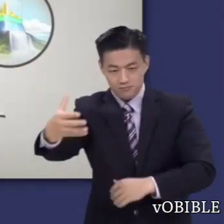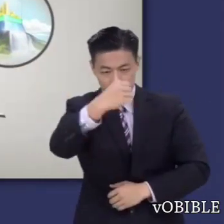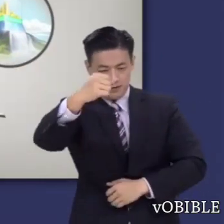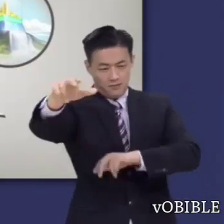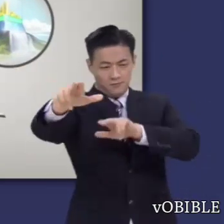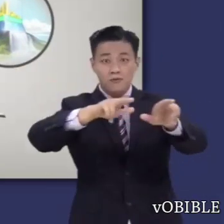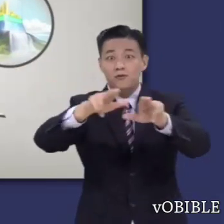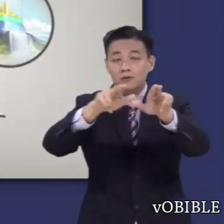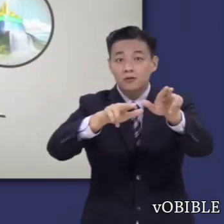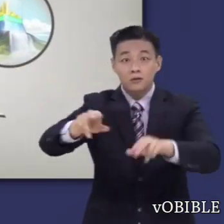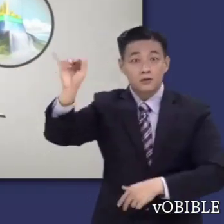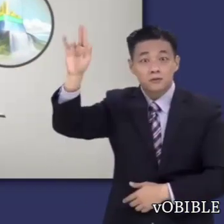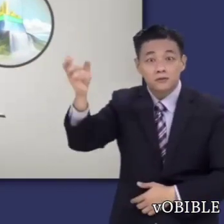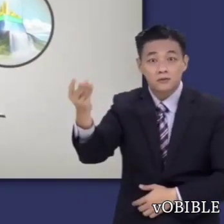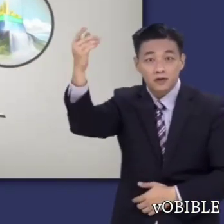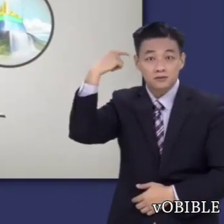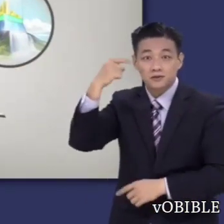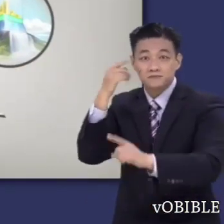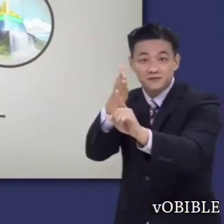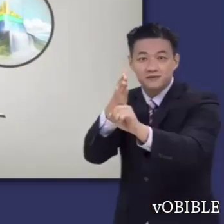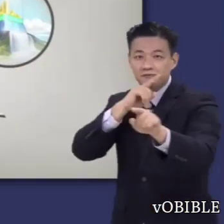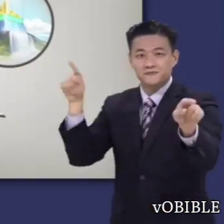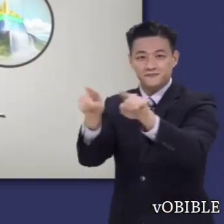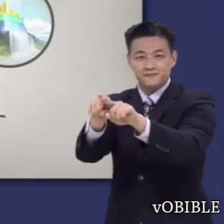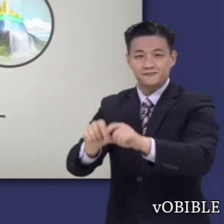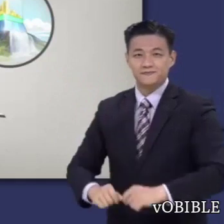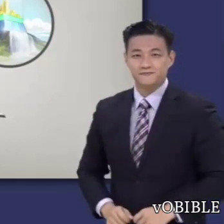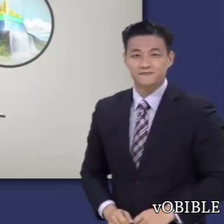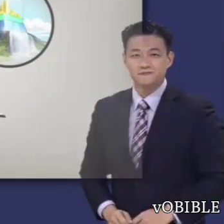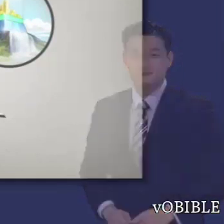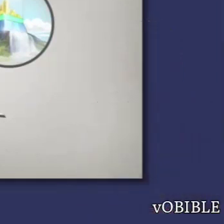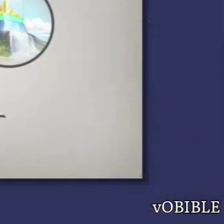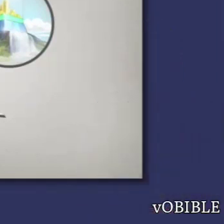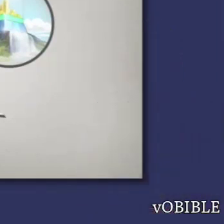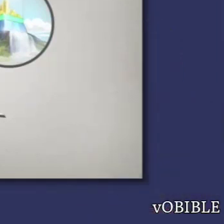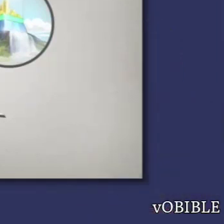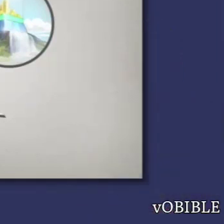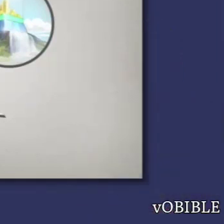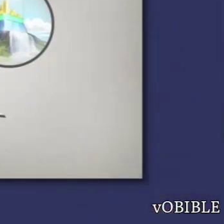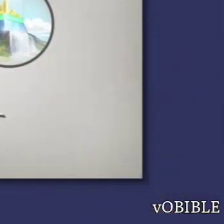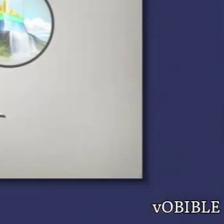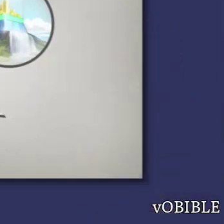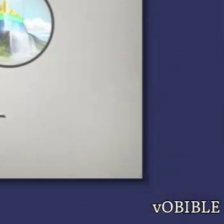上帝的王国将会在地上实现耶和华的旨意，就像在天上一样。